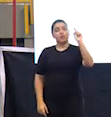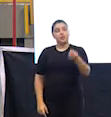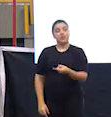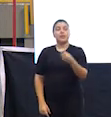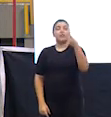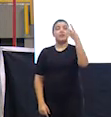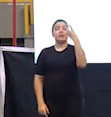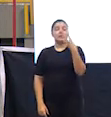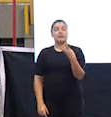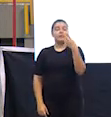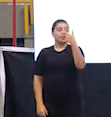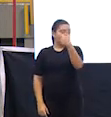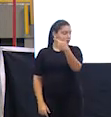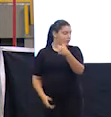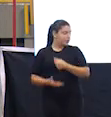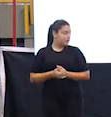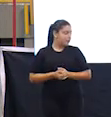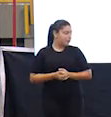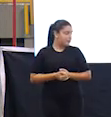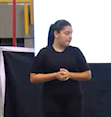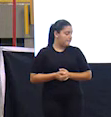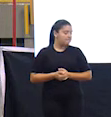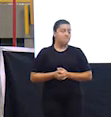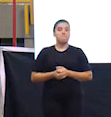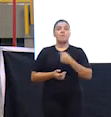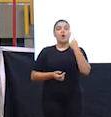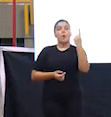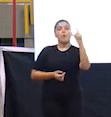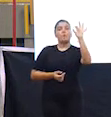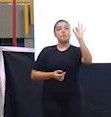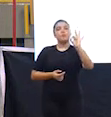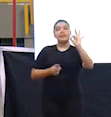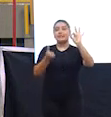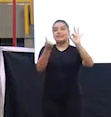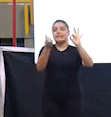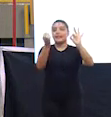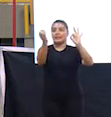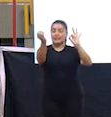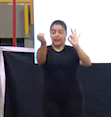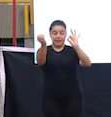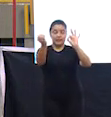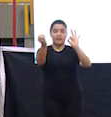5,32. 1% de 60,